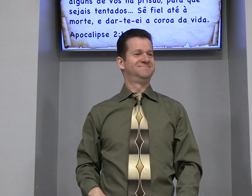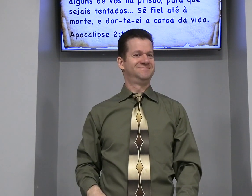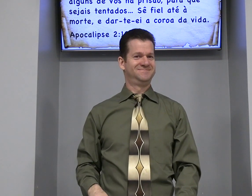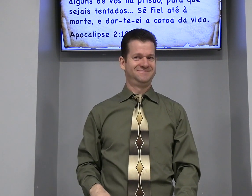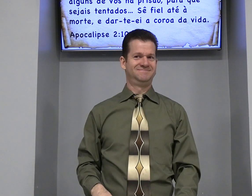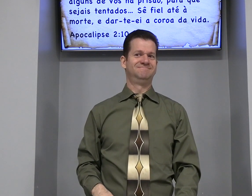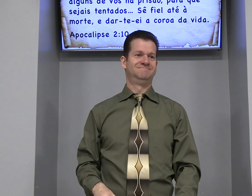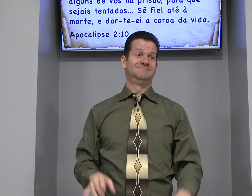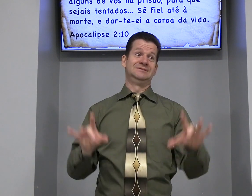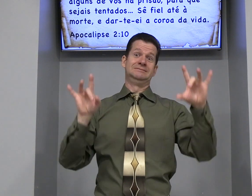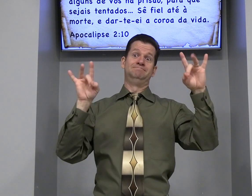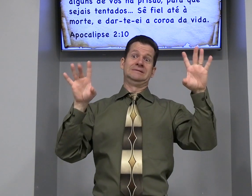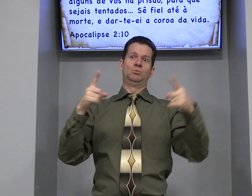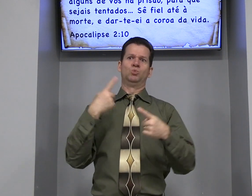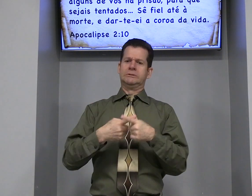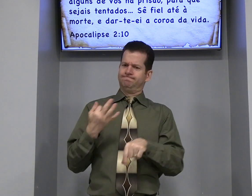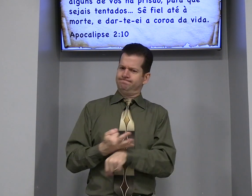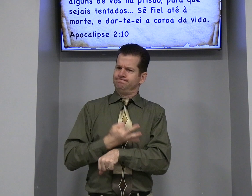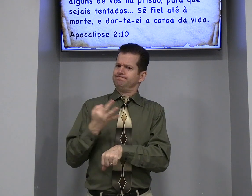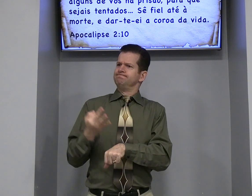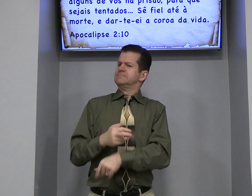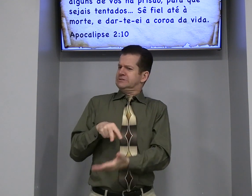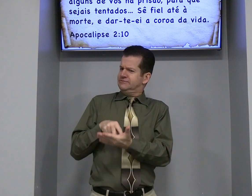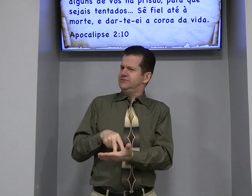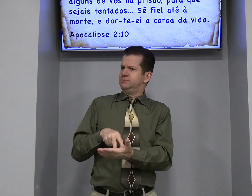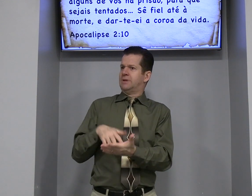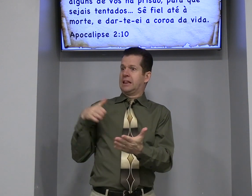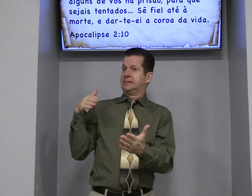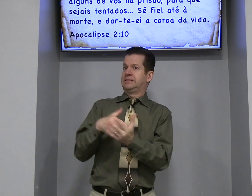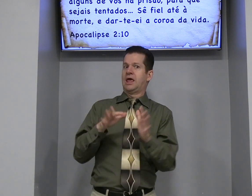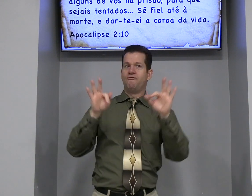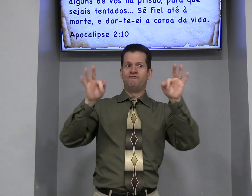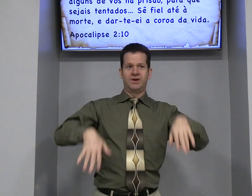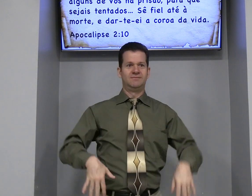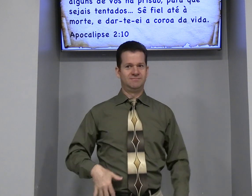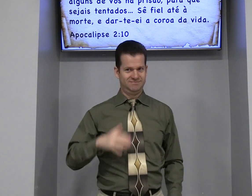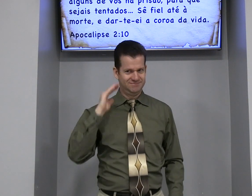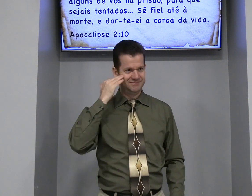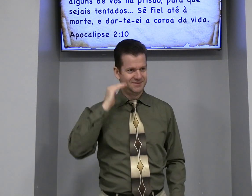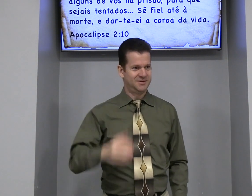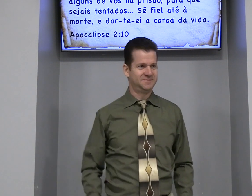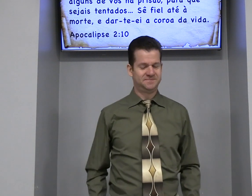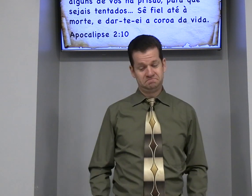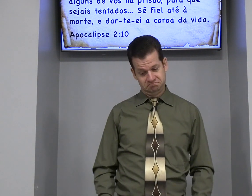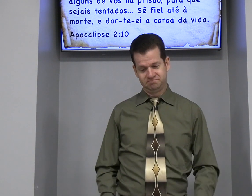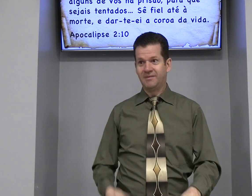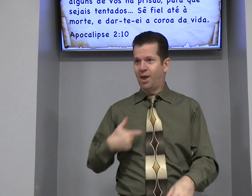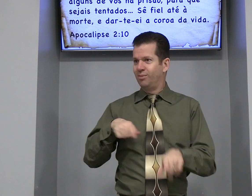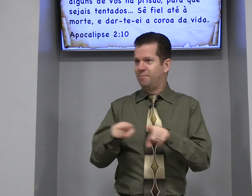da vida. É uma especial, porque essas pessoas perseveram até o final.